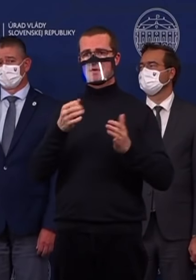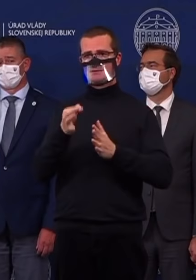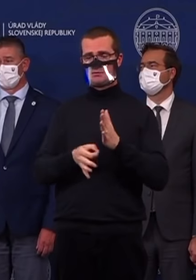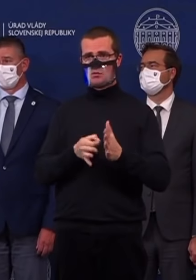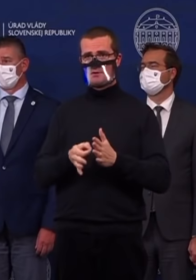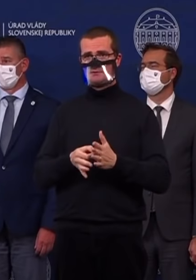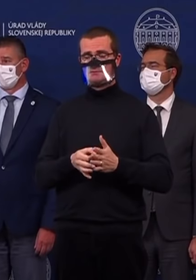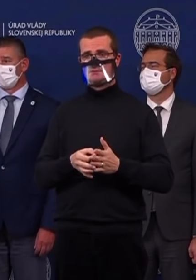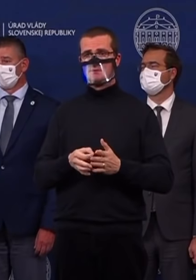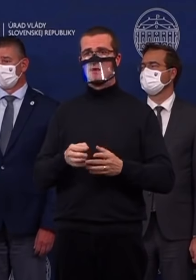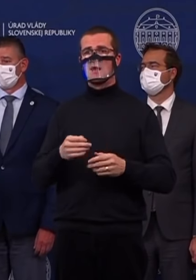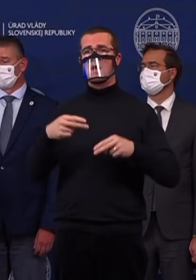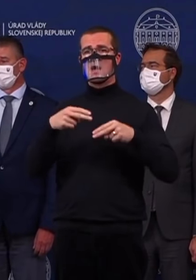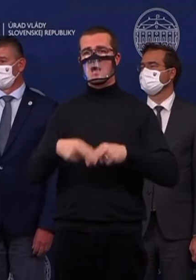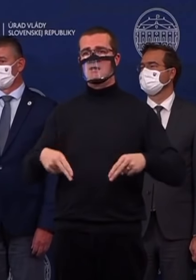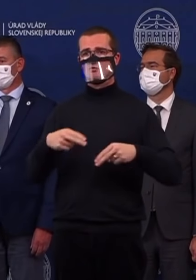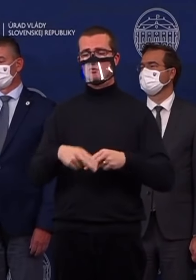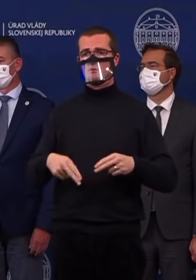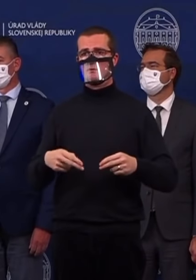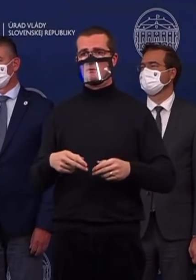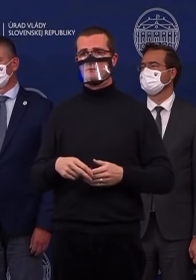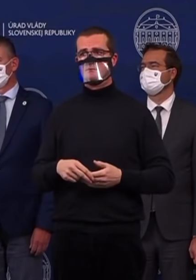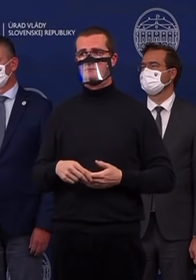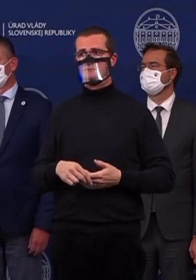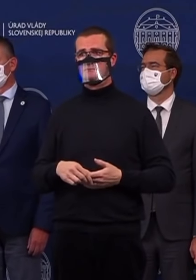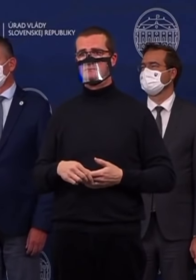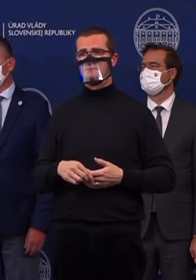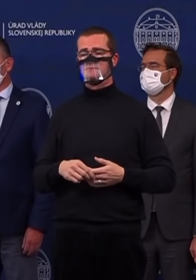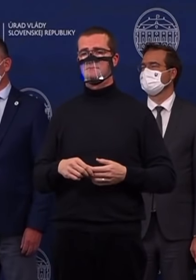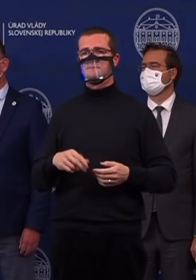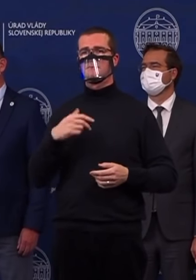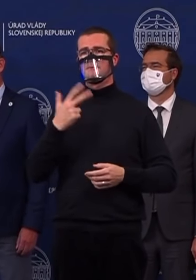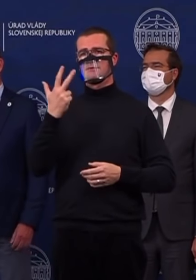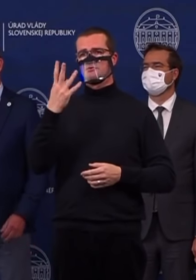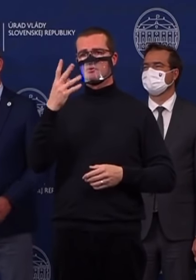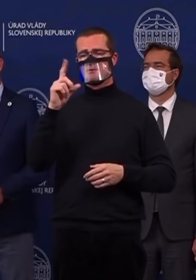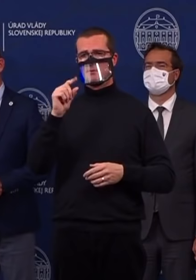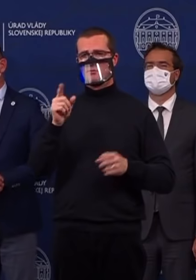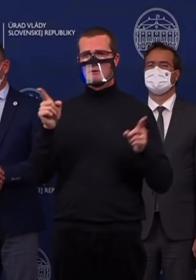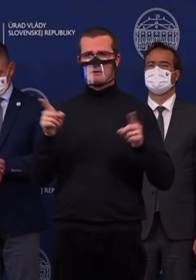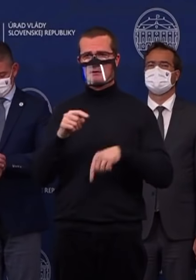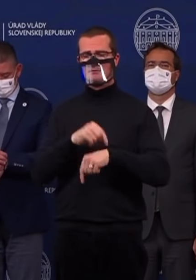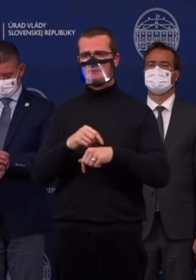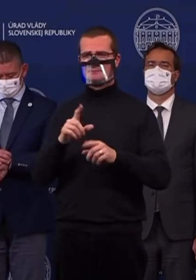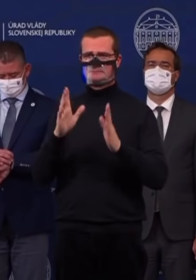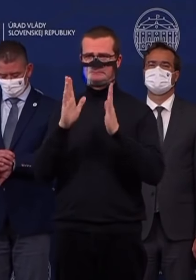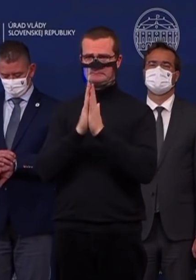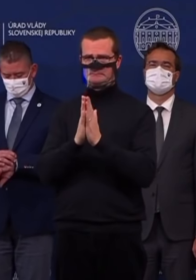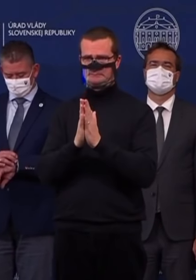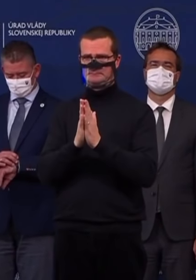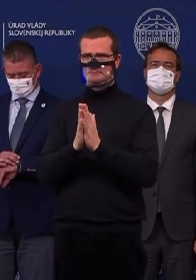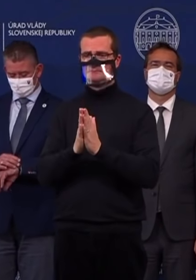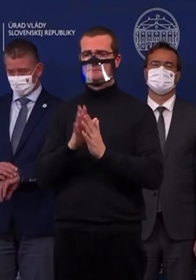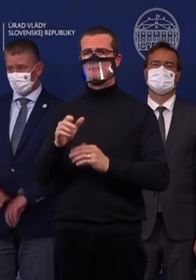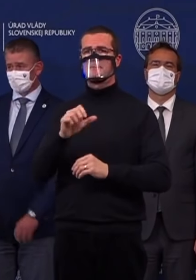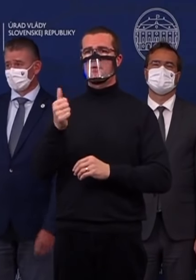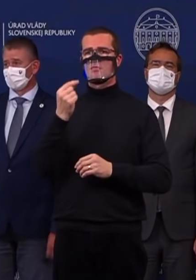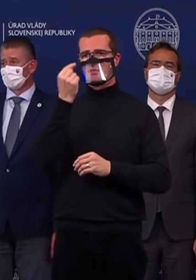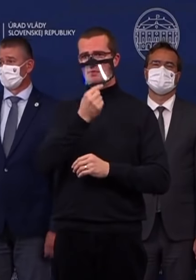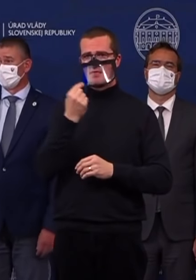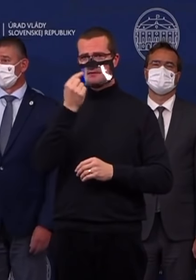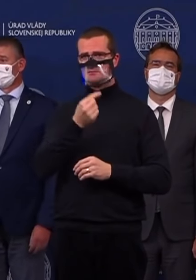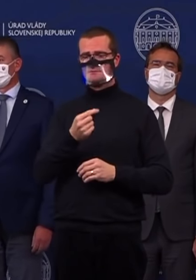môžem. Gastroprevádzky vás žiadajú o stretnutie. Prepačte, máme 3-4 minúty, takže poprosím kolegovia len pilotnému testovaniu. Kolegovia to potrebujú do